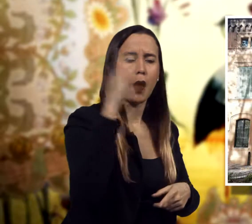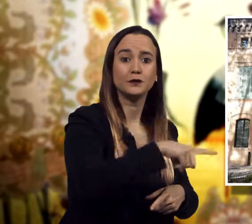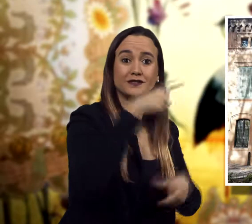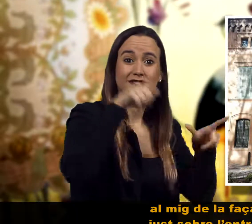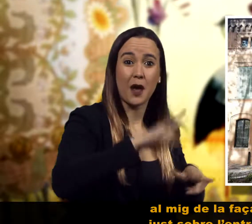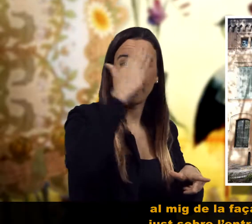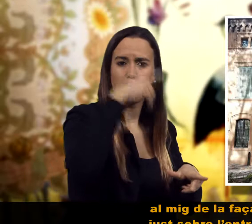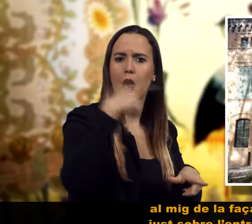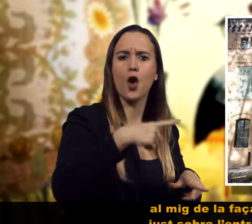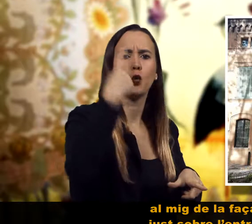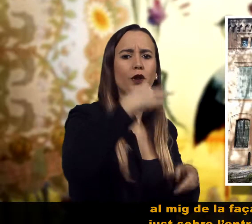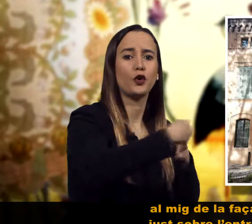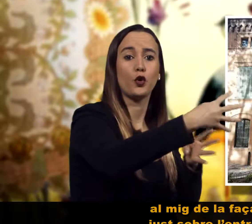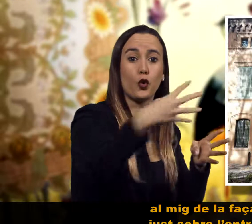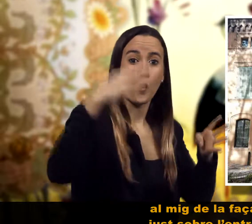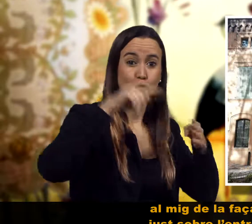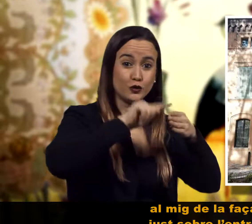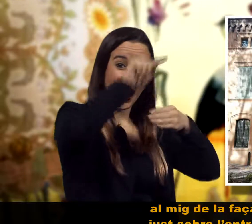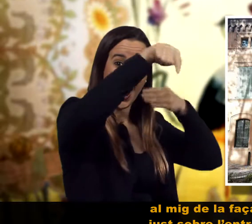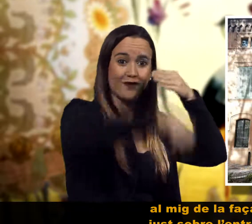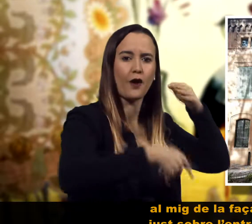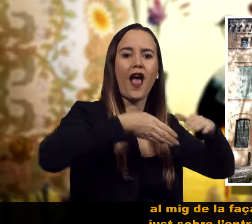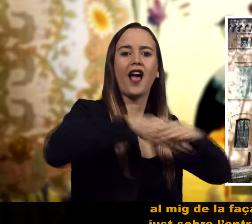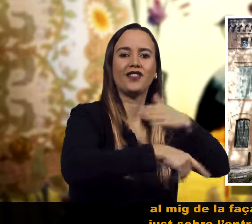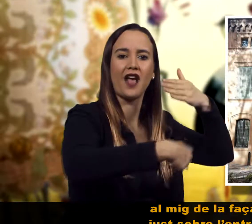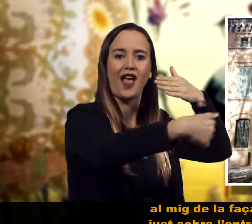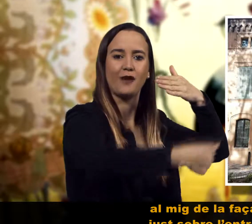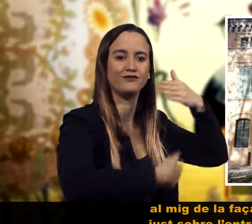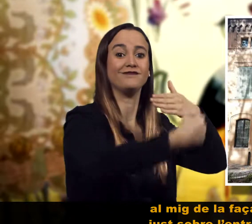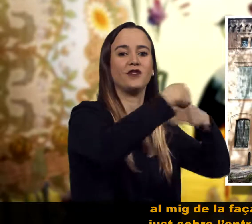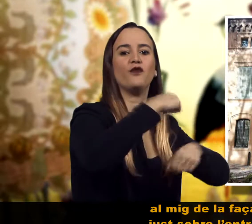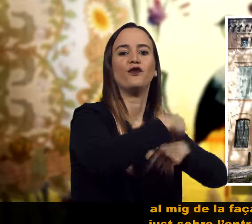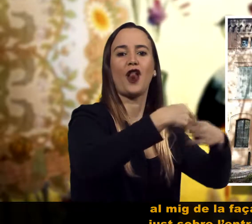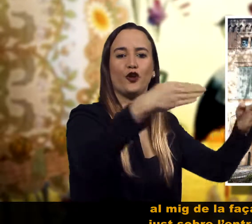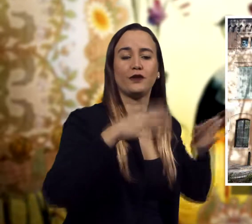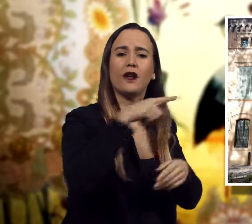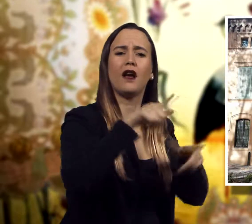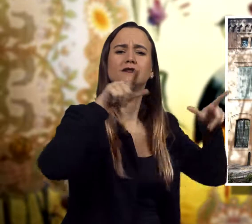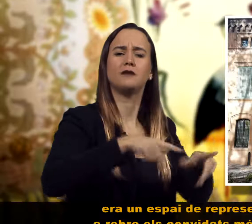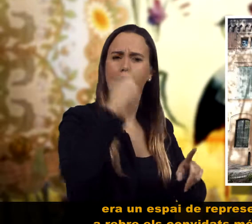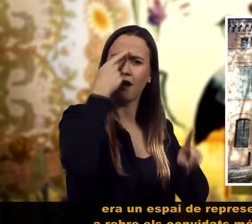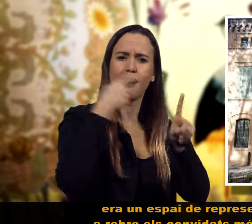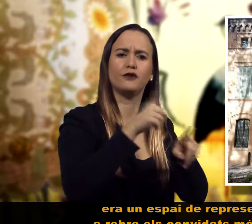sobre l'entrada, era un espai de representació per a rebre els convidats més destacats.